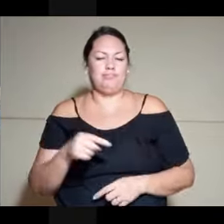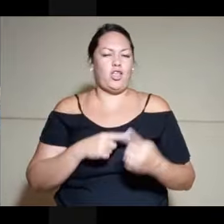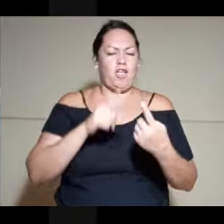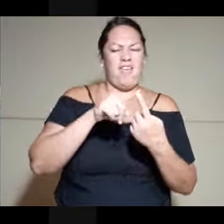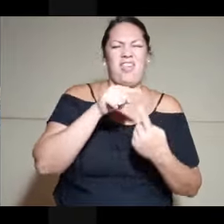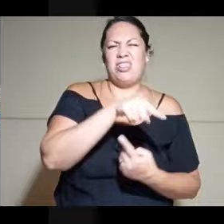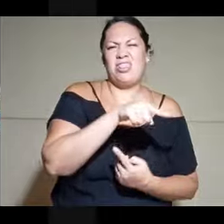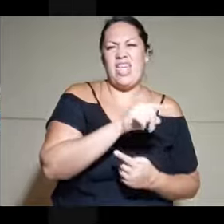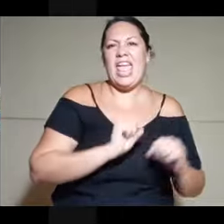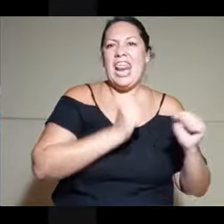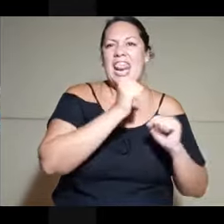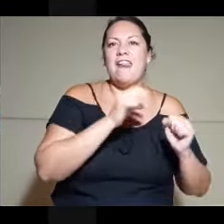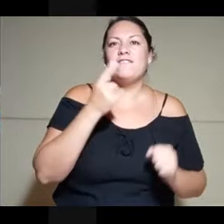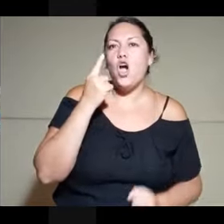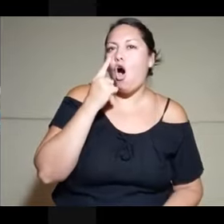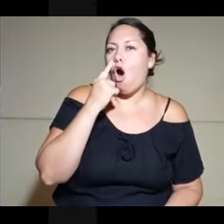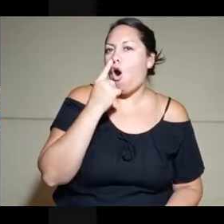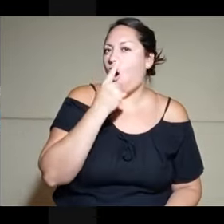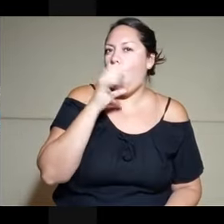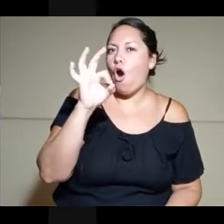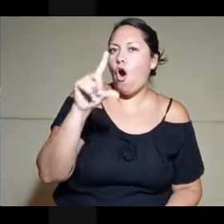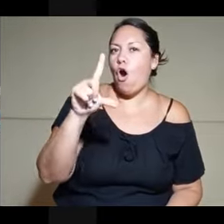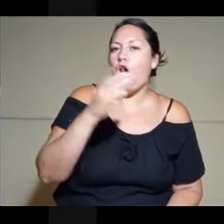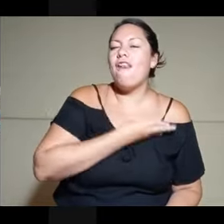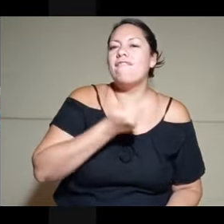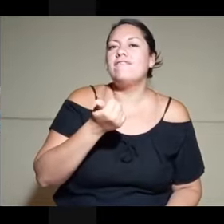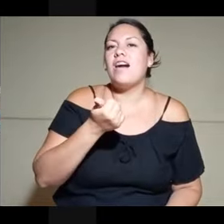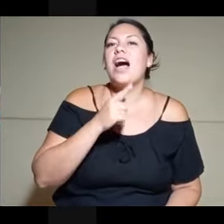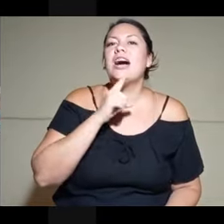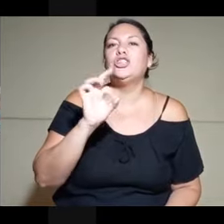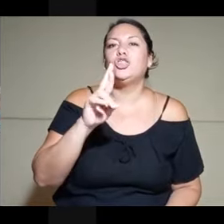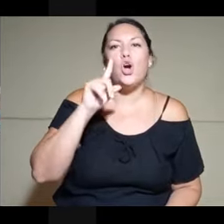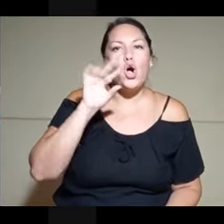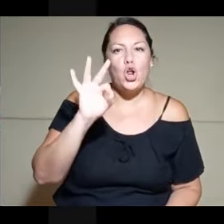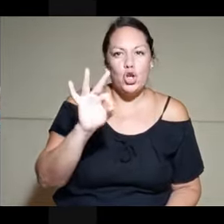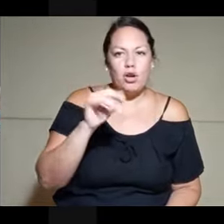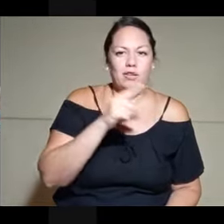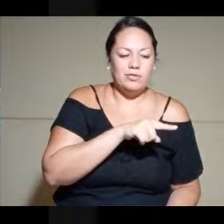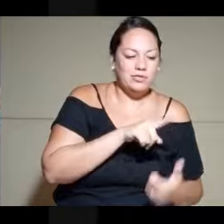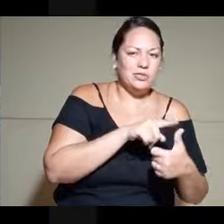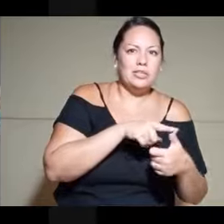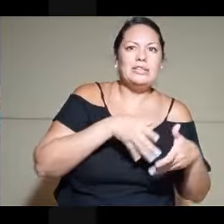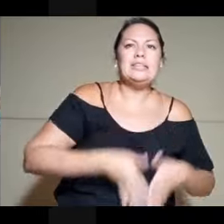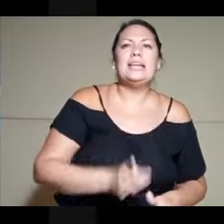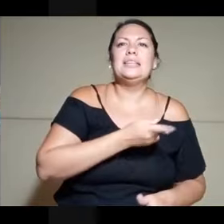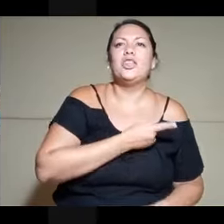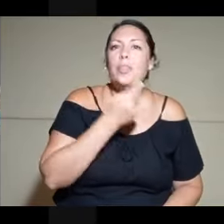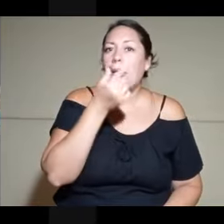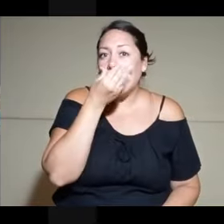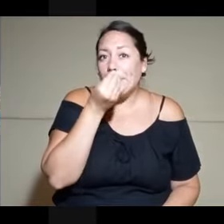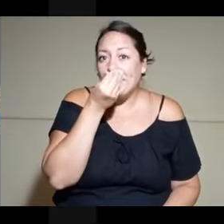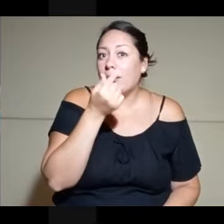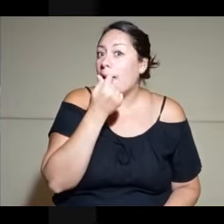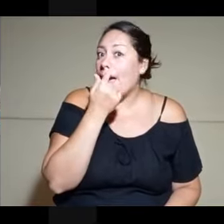pares craneales. Vimos todos menos el 1 y el 2. El 1 es el nervio olfatorio. El